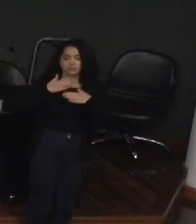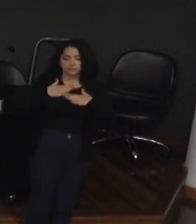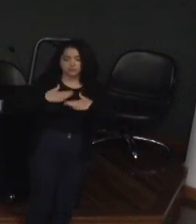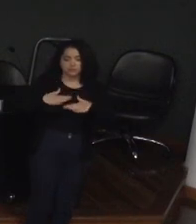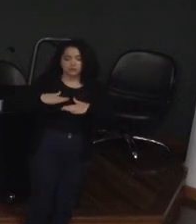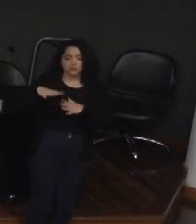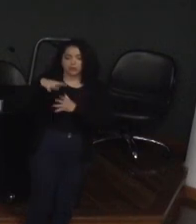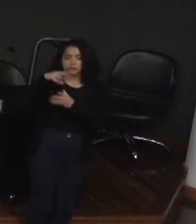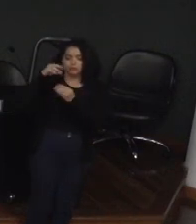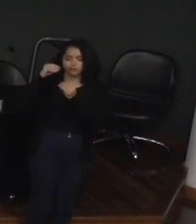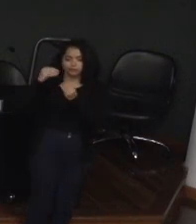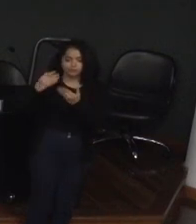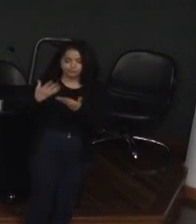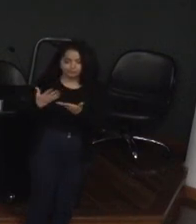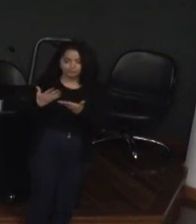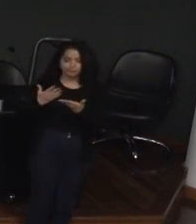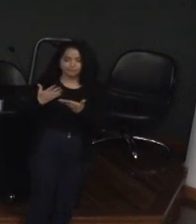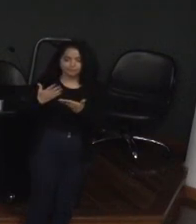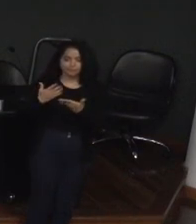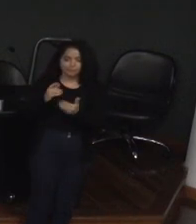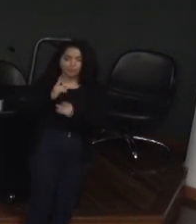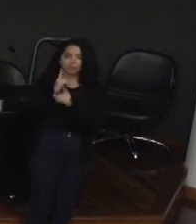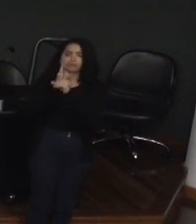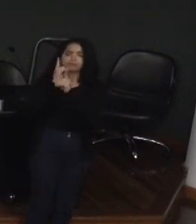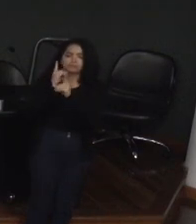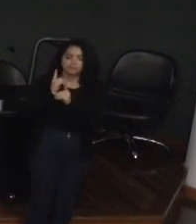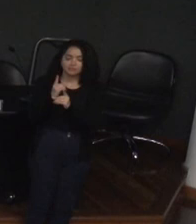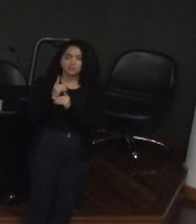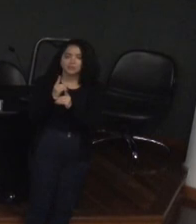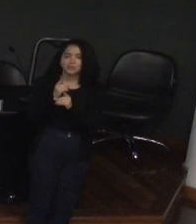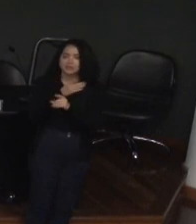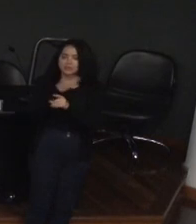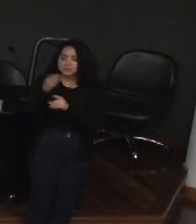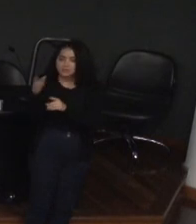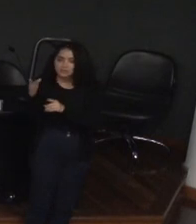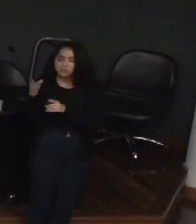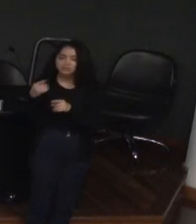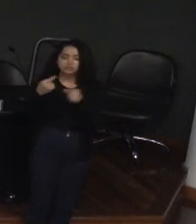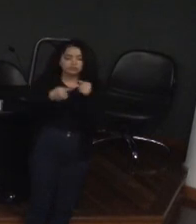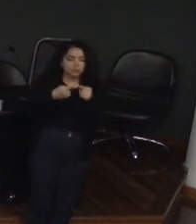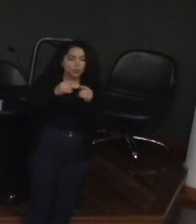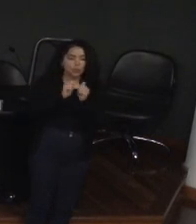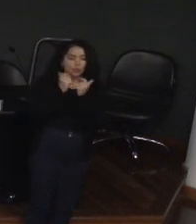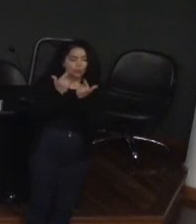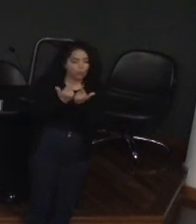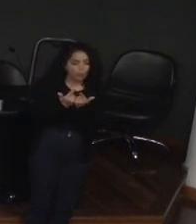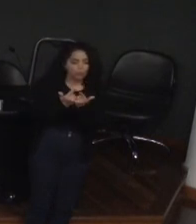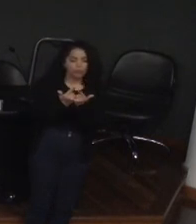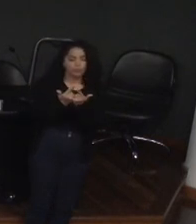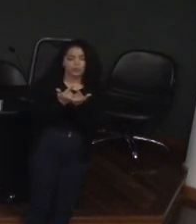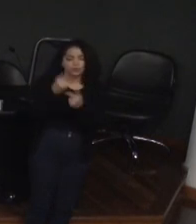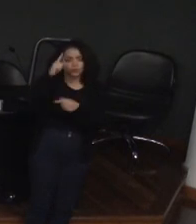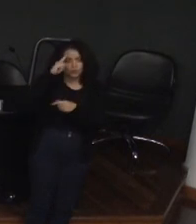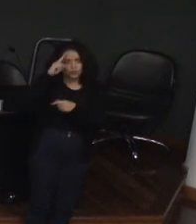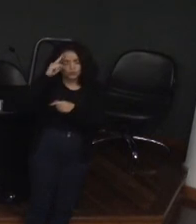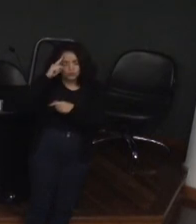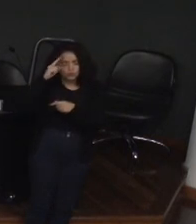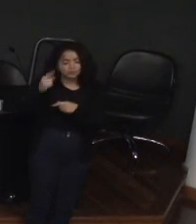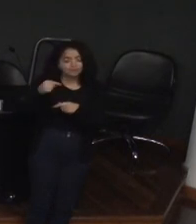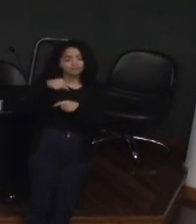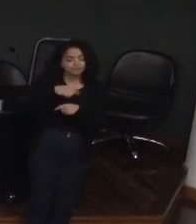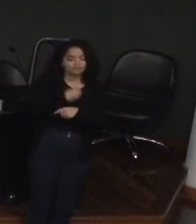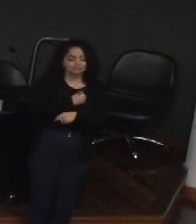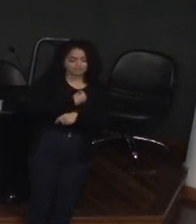nos alcancem. Isso tem tudo a ver com o que vocês fazem na Assembleia todos os dias. Para vocês estarem